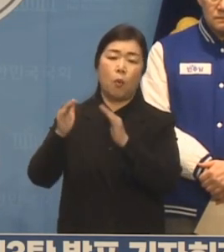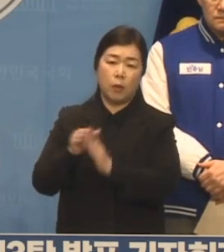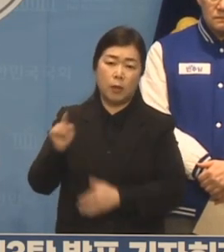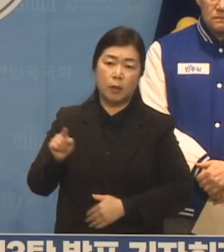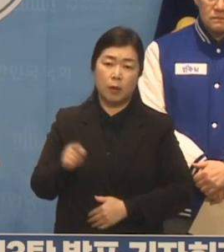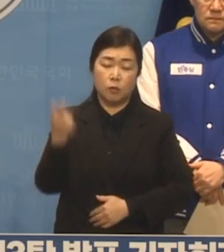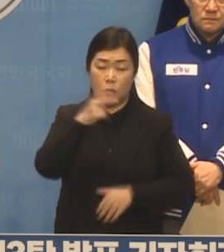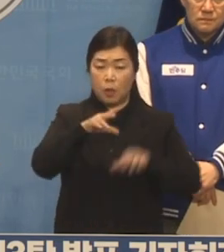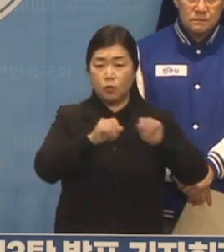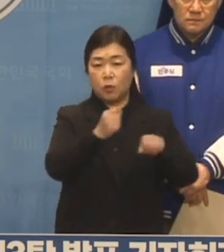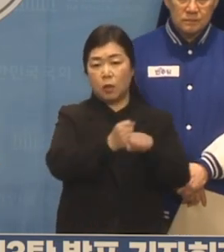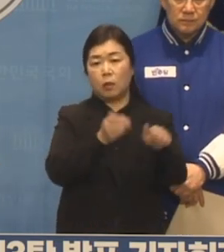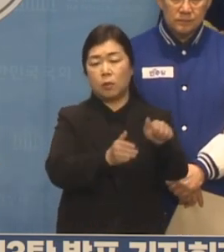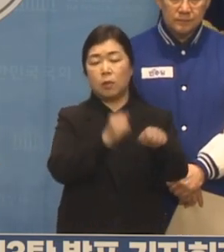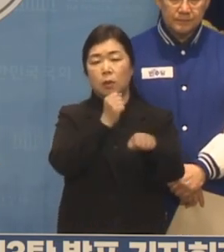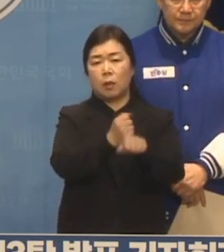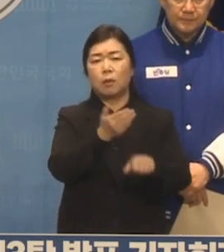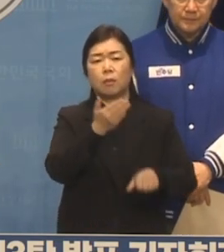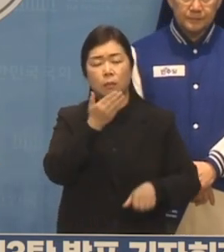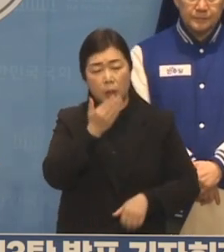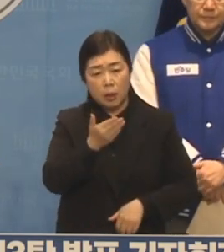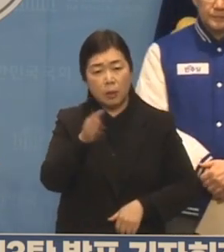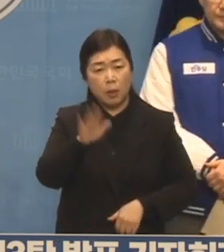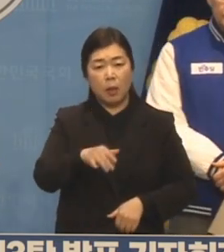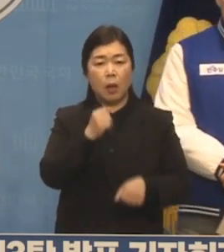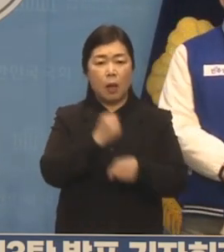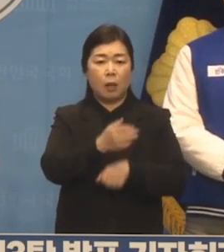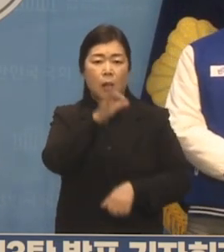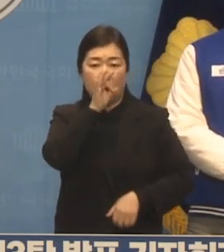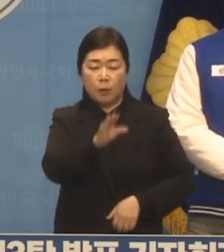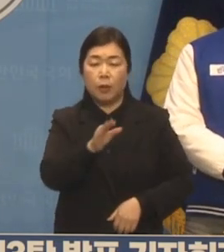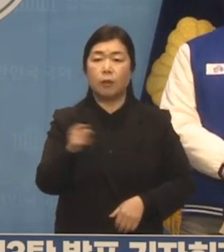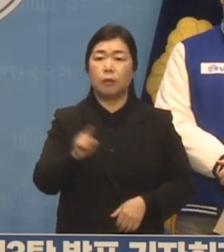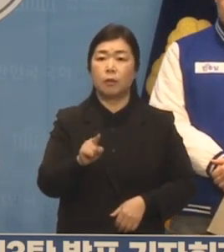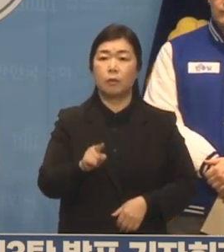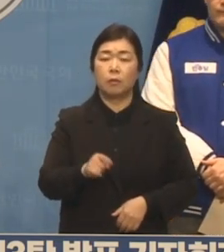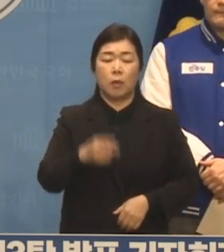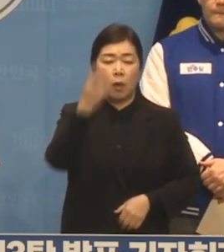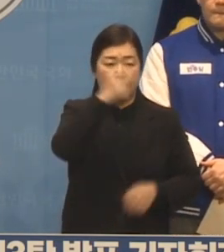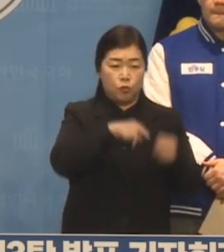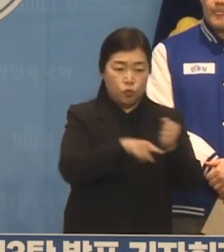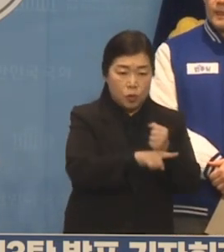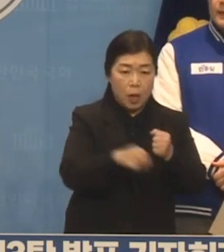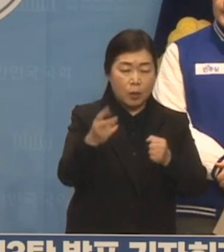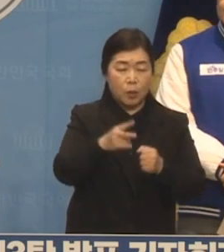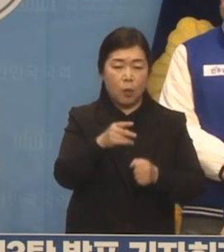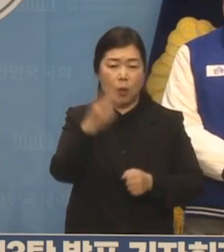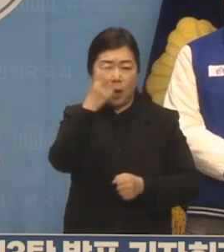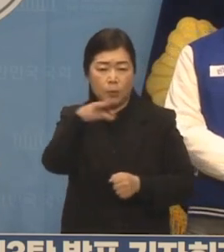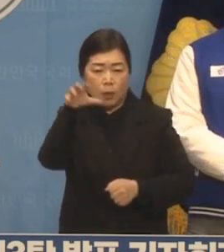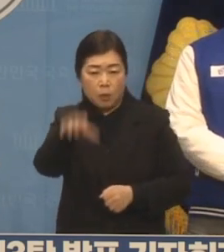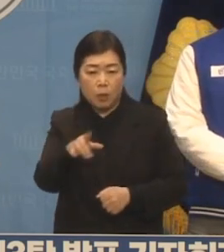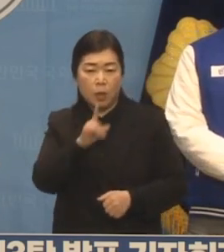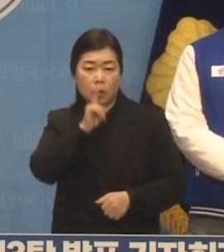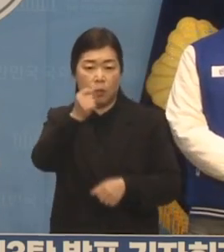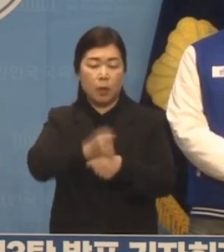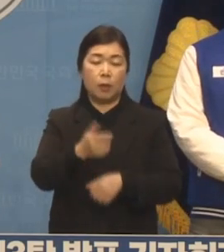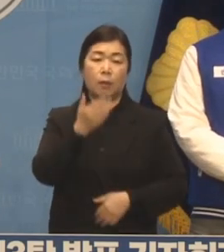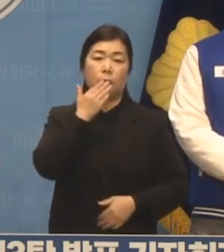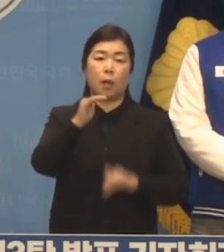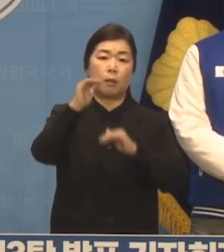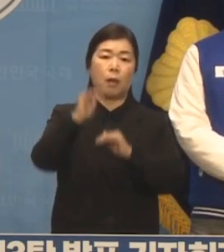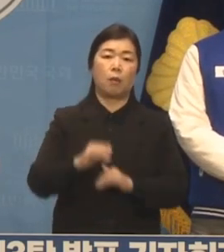수사 중지를 요청할 수 없는 제3의 수사 또는 감사기관에 제보할 수 있다라는